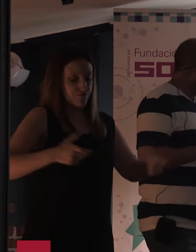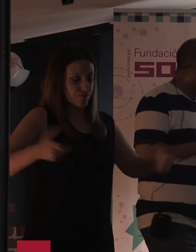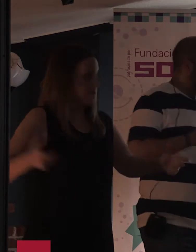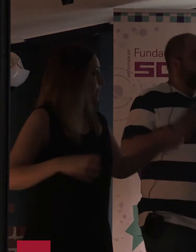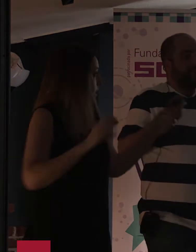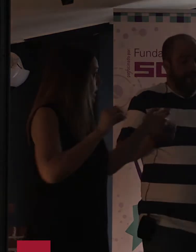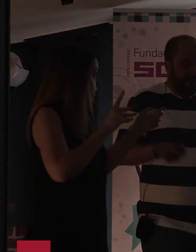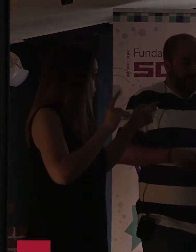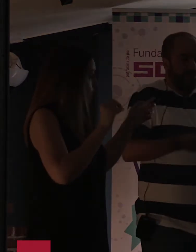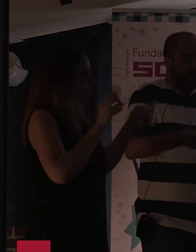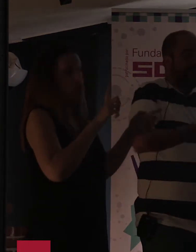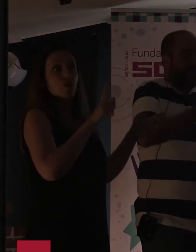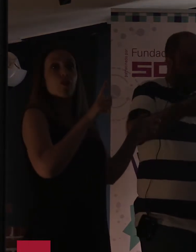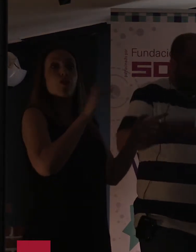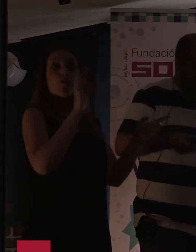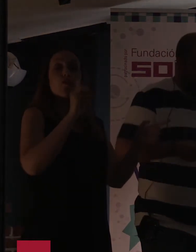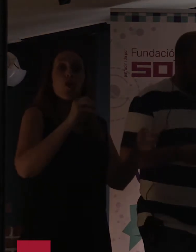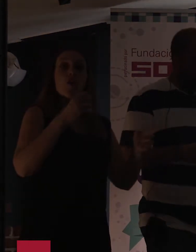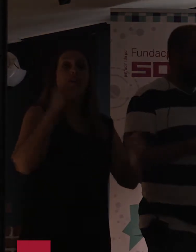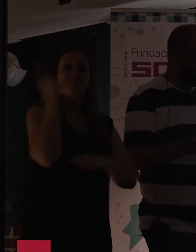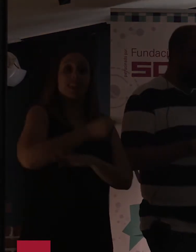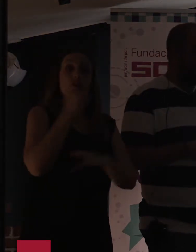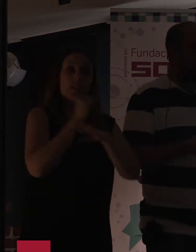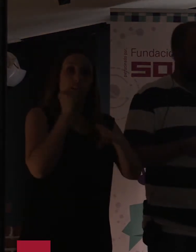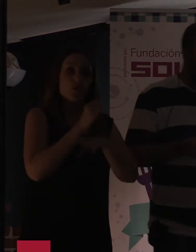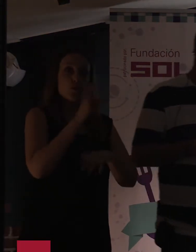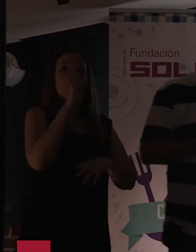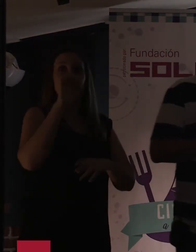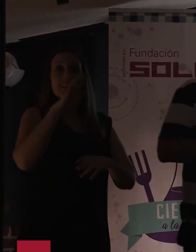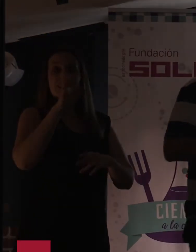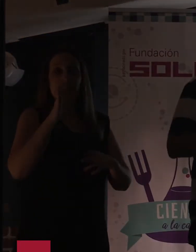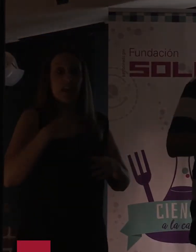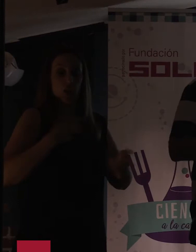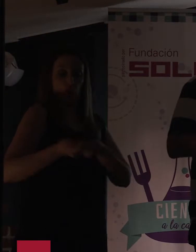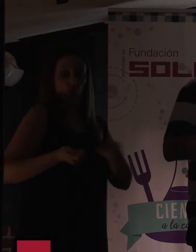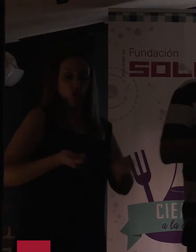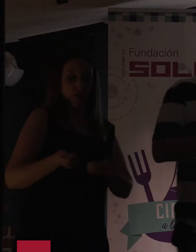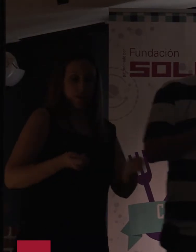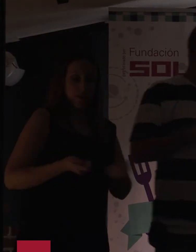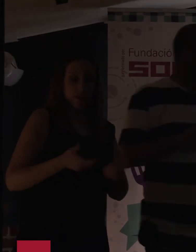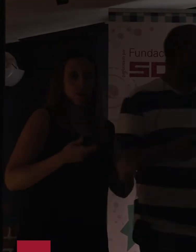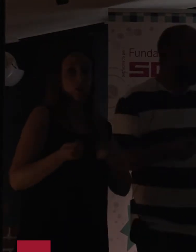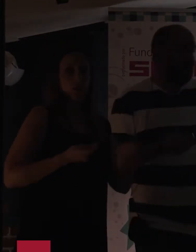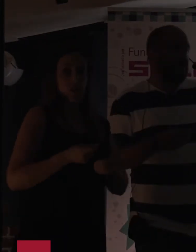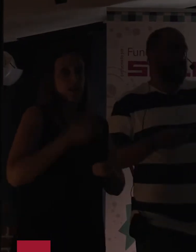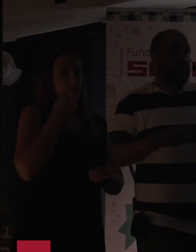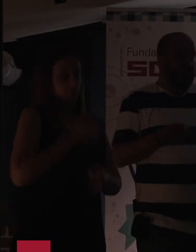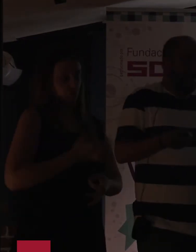instituto, que bueno, pues da, por supuesto, mucho soporte. Tere es la que nos coordina, gracias a Dios nos coordina alguien un poco